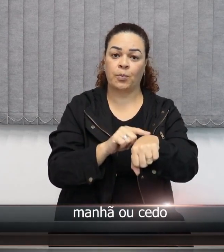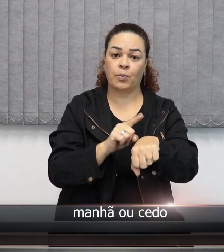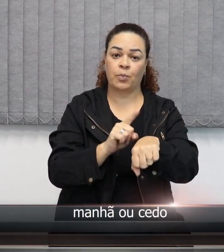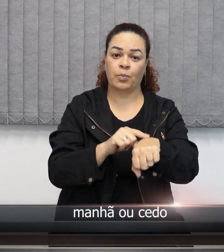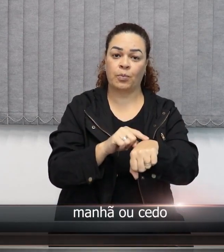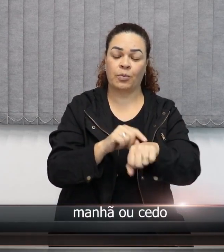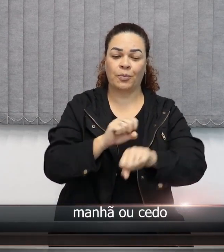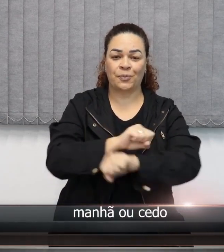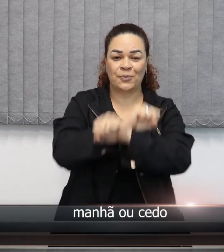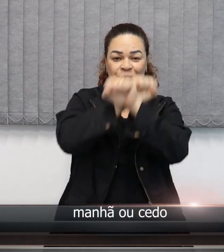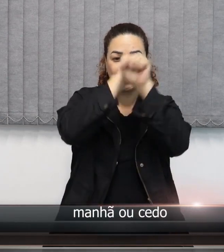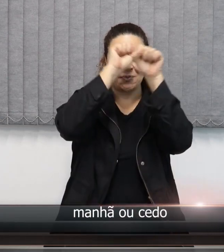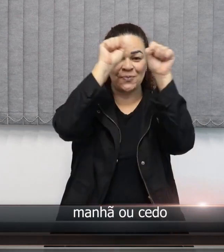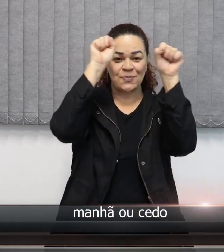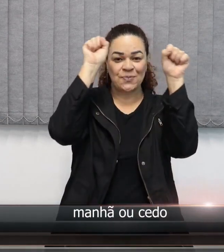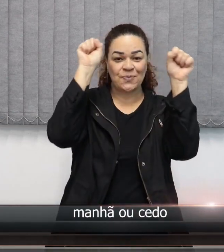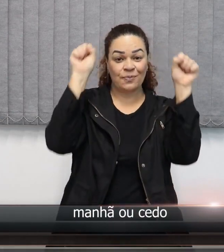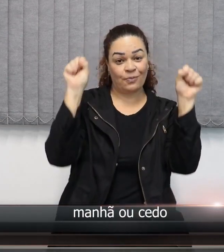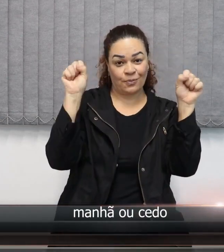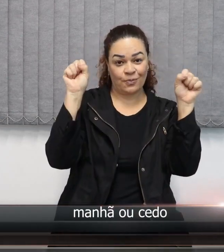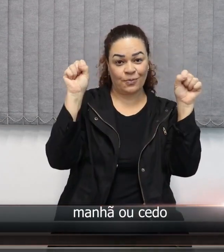manhã ou cedo,